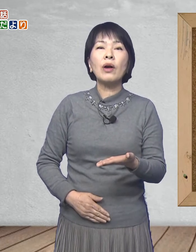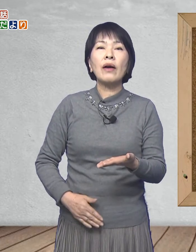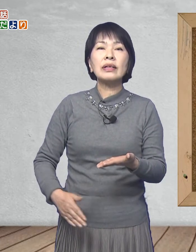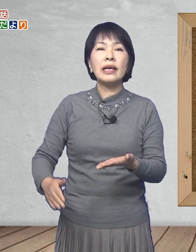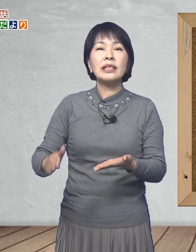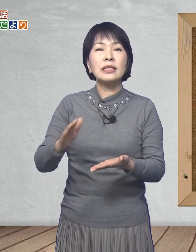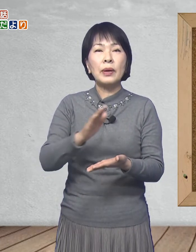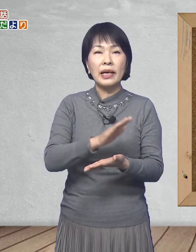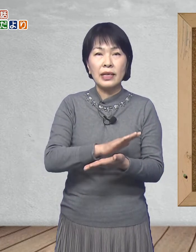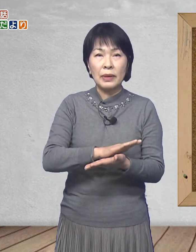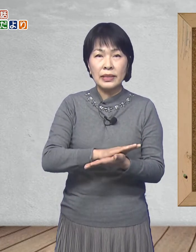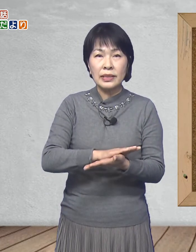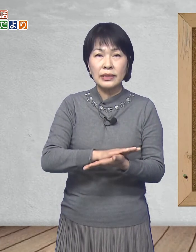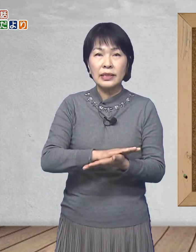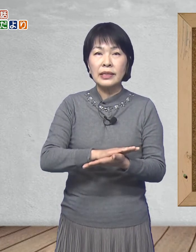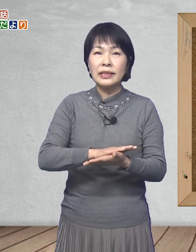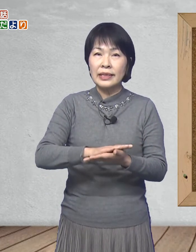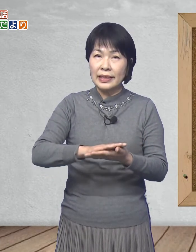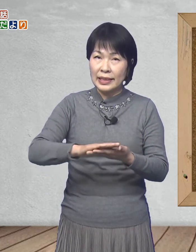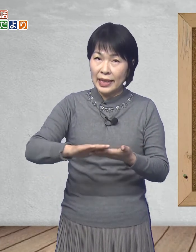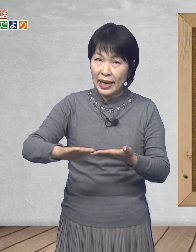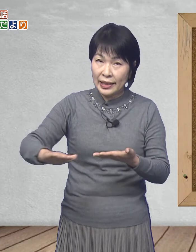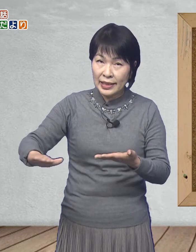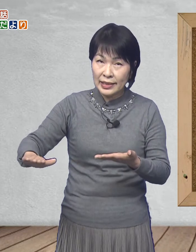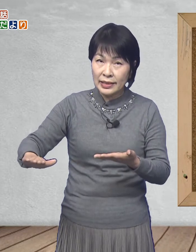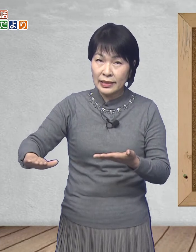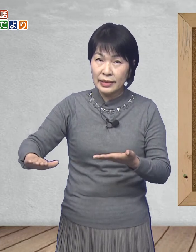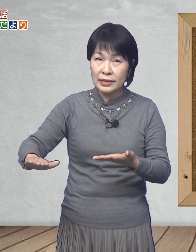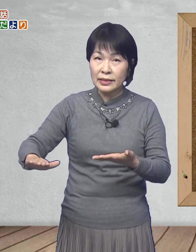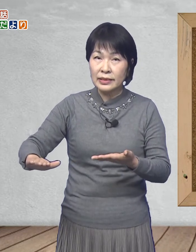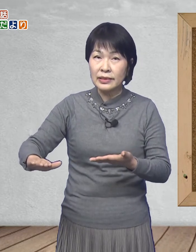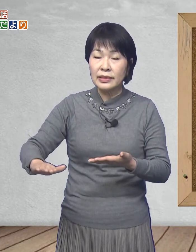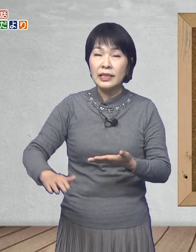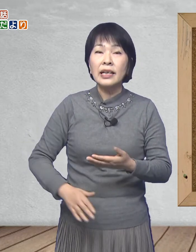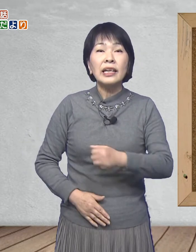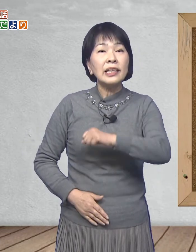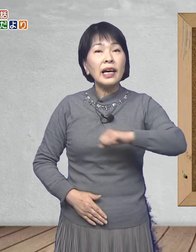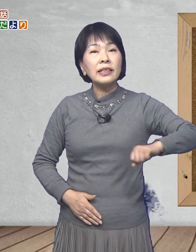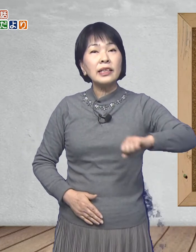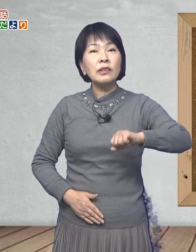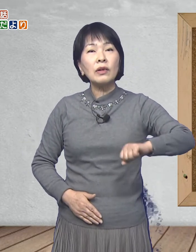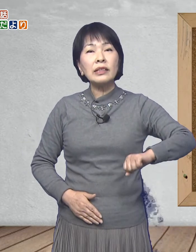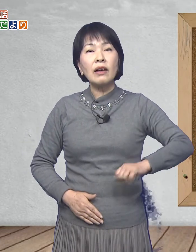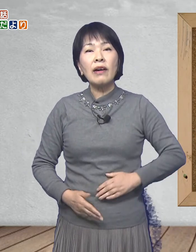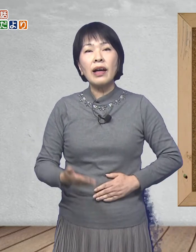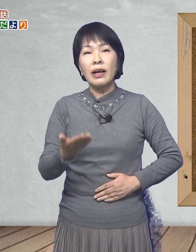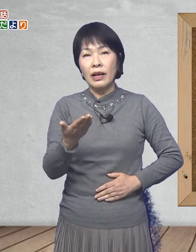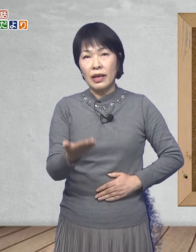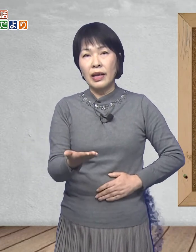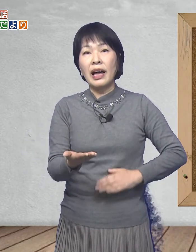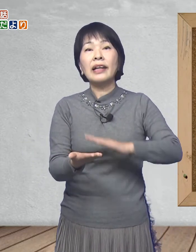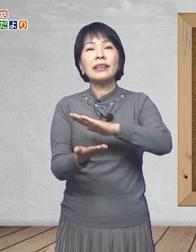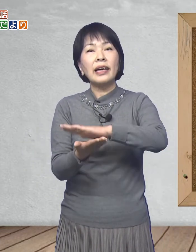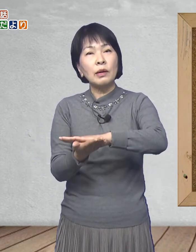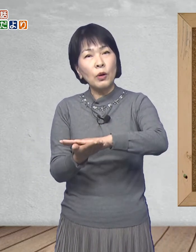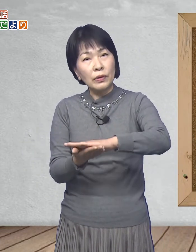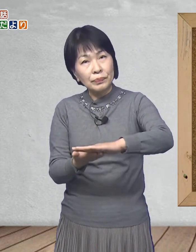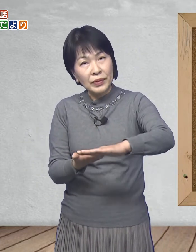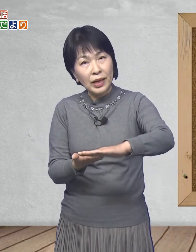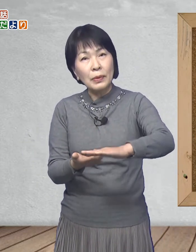合わせ滑らせます。綺麗です。左利きの方は反対でも構い